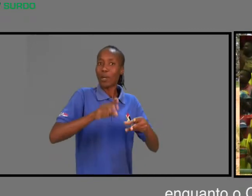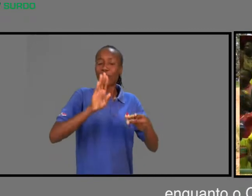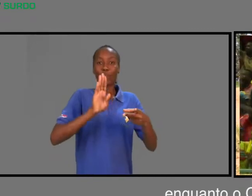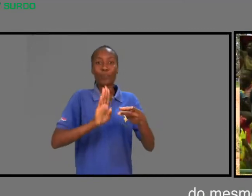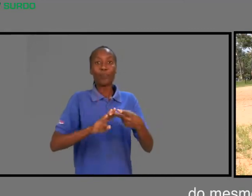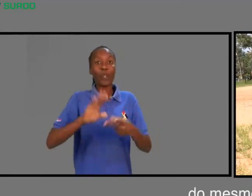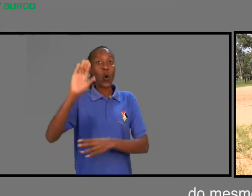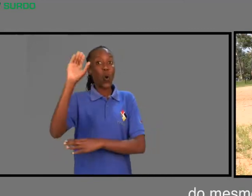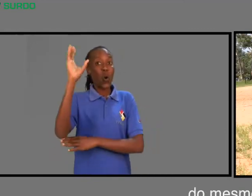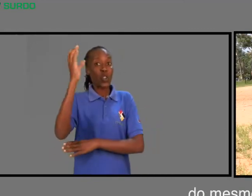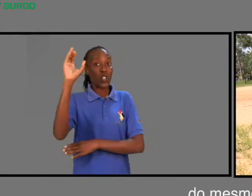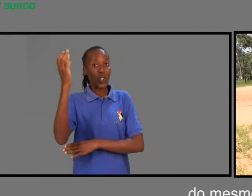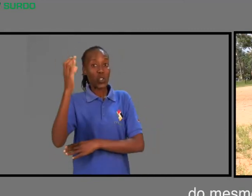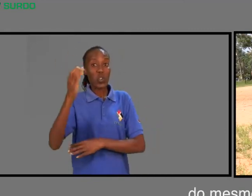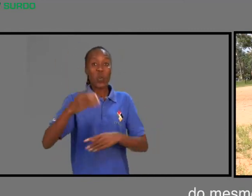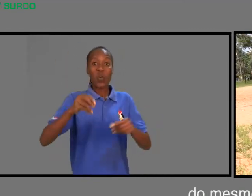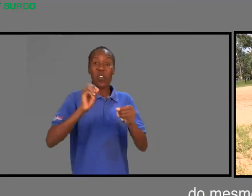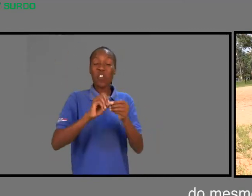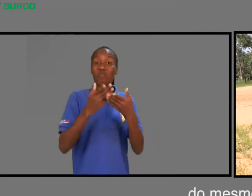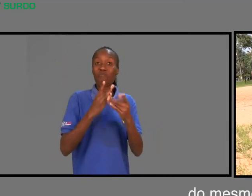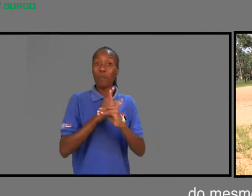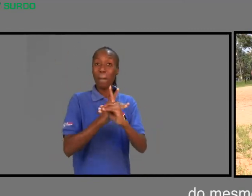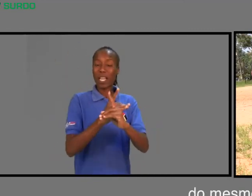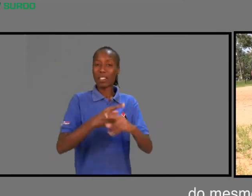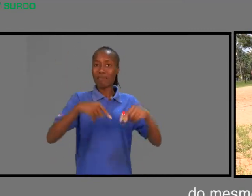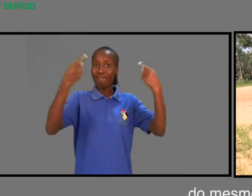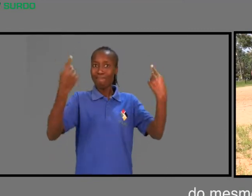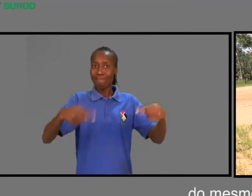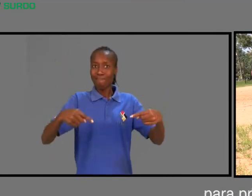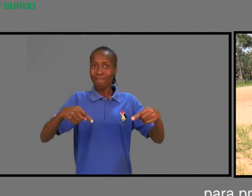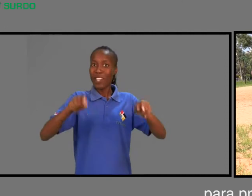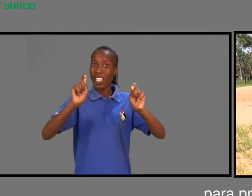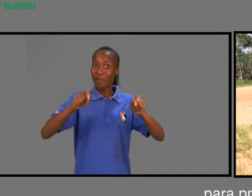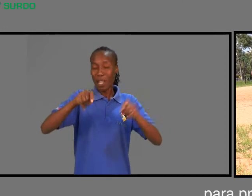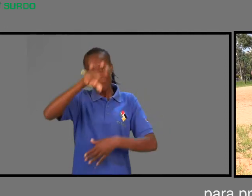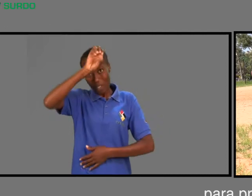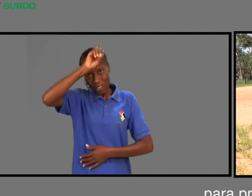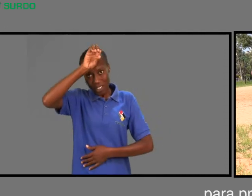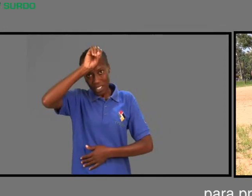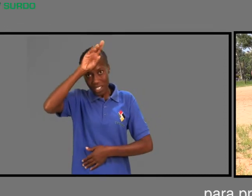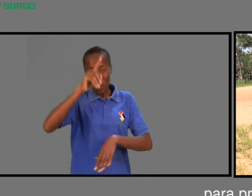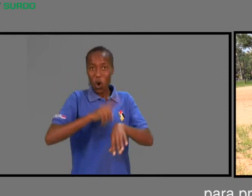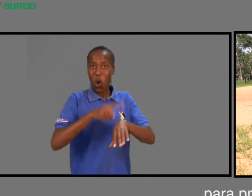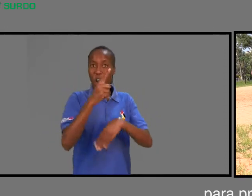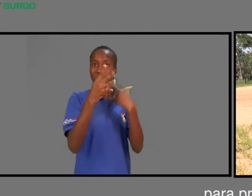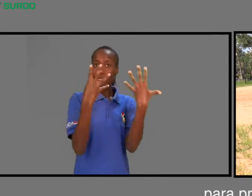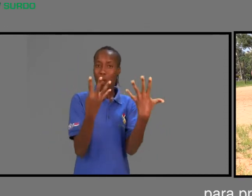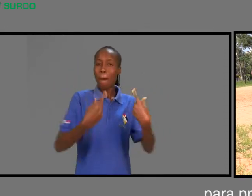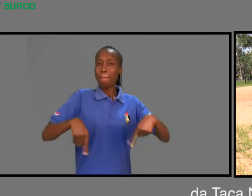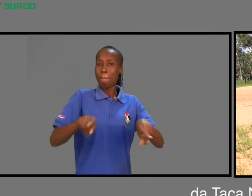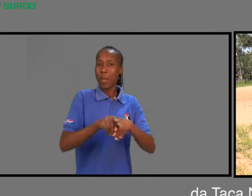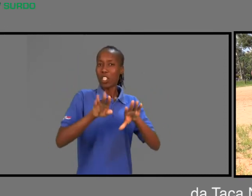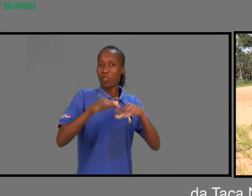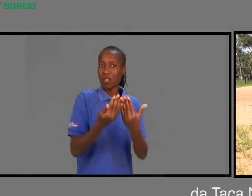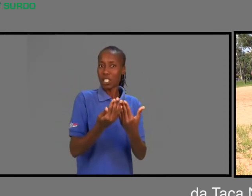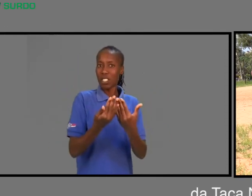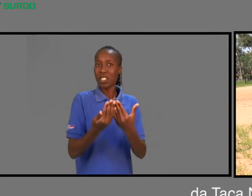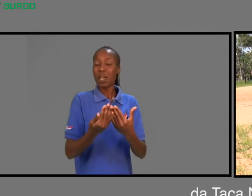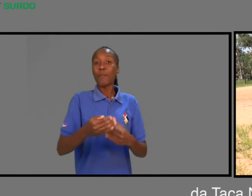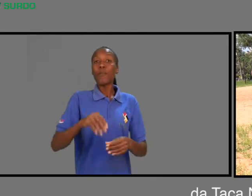19h do mesmo dia no Estádio Nacional do Zimpeto, para a primeira mão da segunda eliminatória da